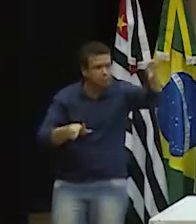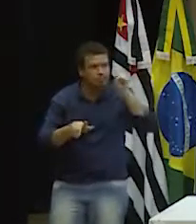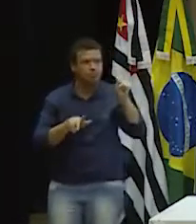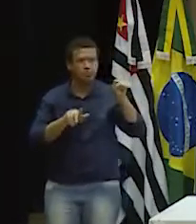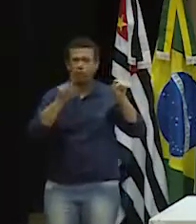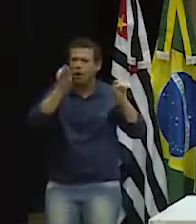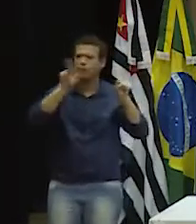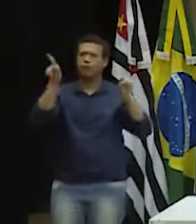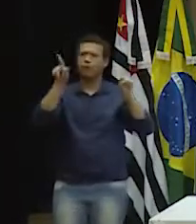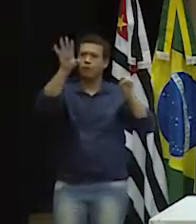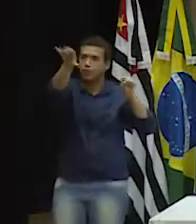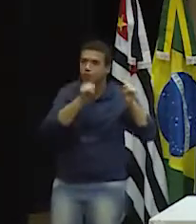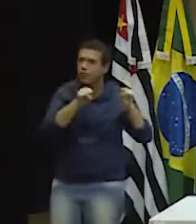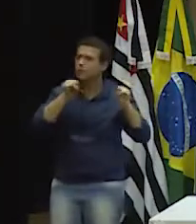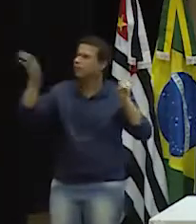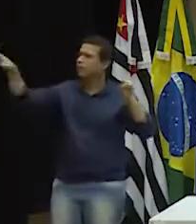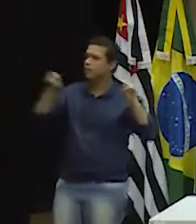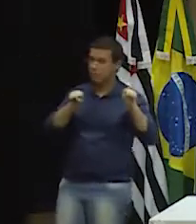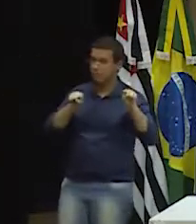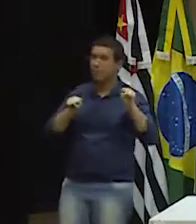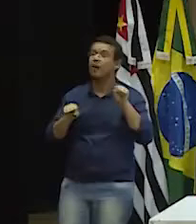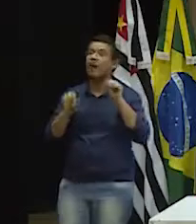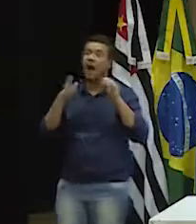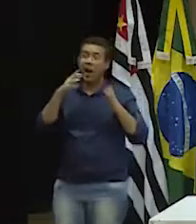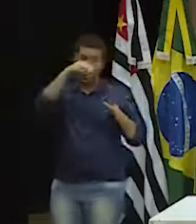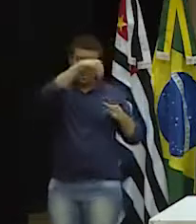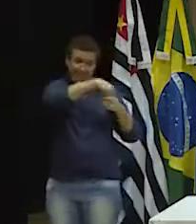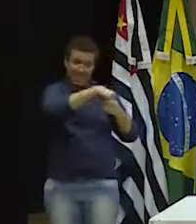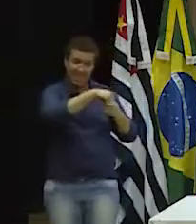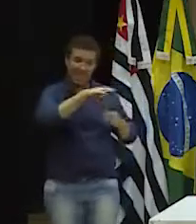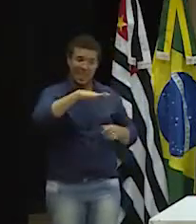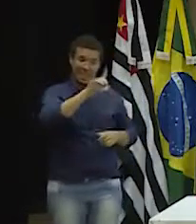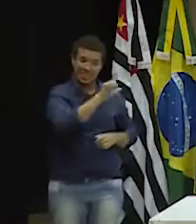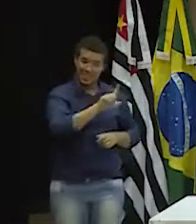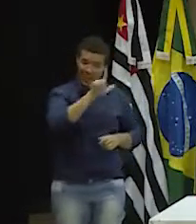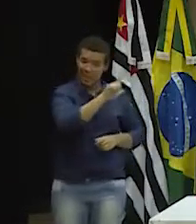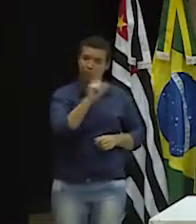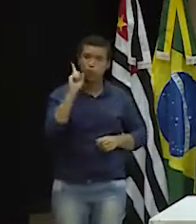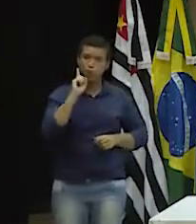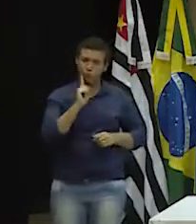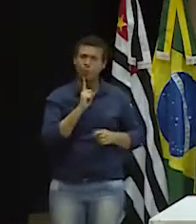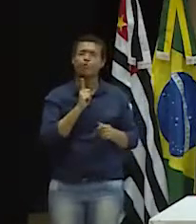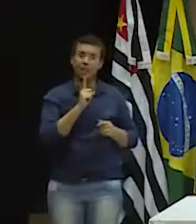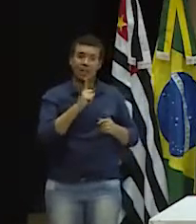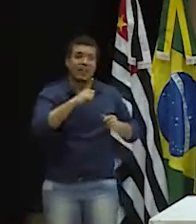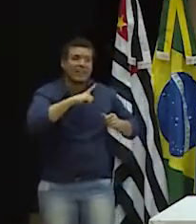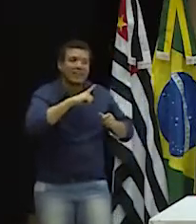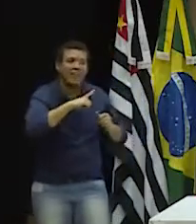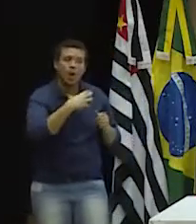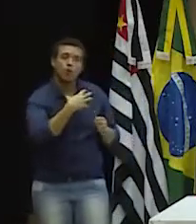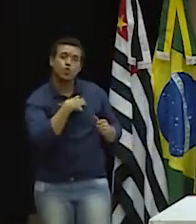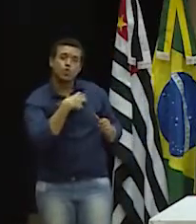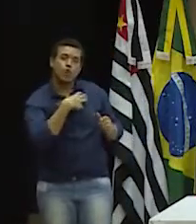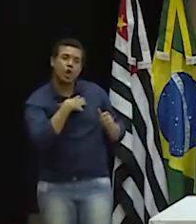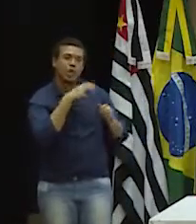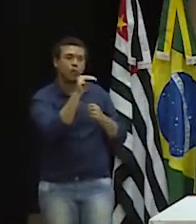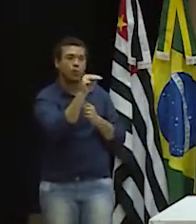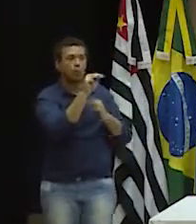lugares e o que havia de diferente. E fui buscando esses materiais. Na área de literatura surda,